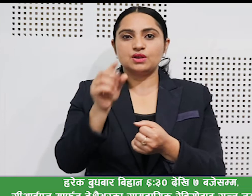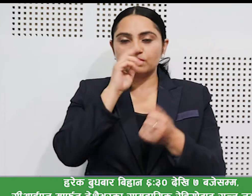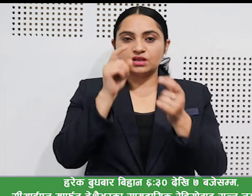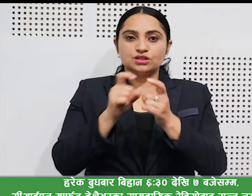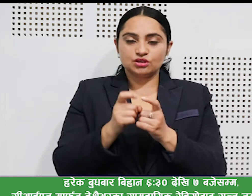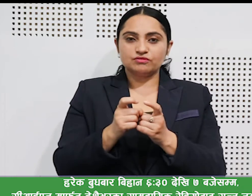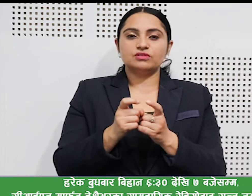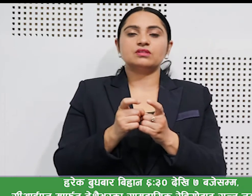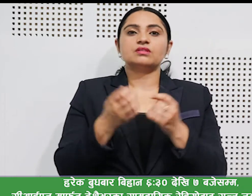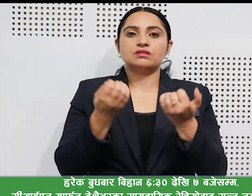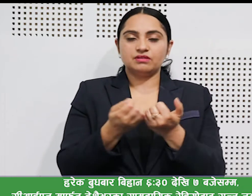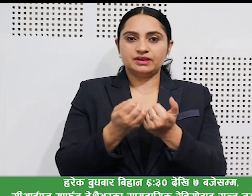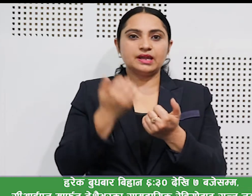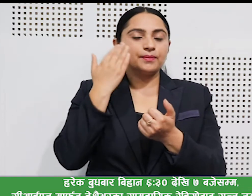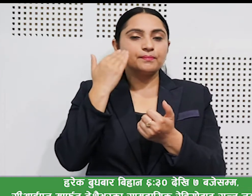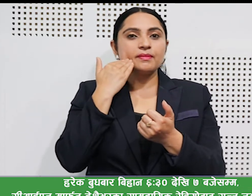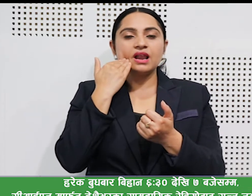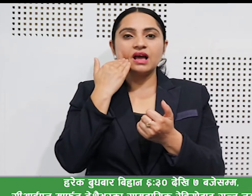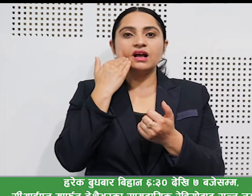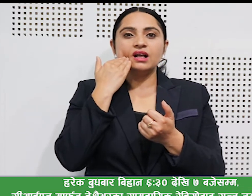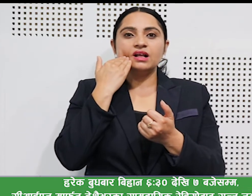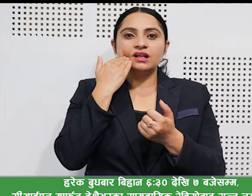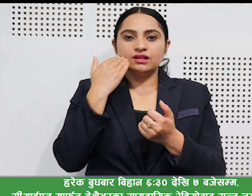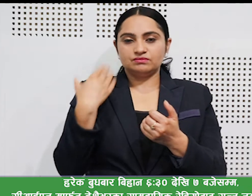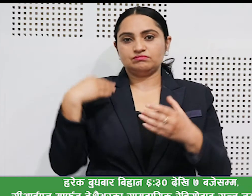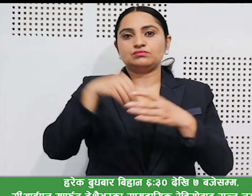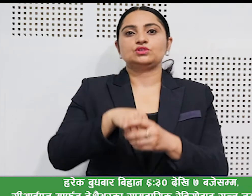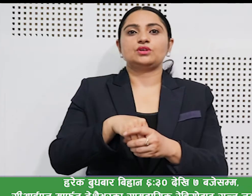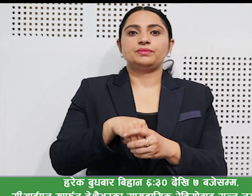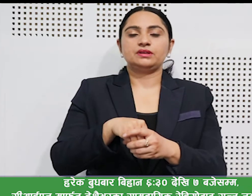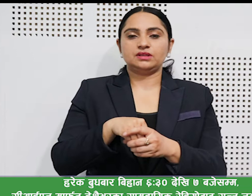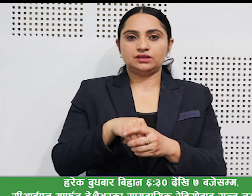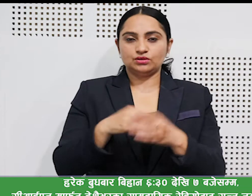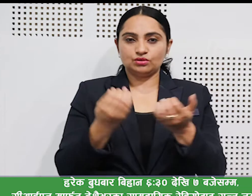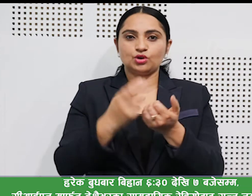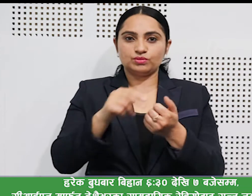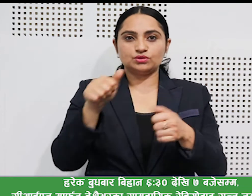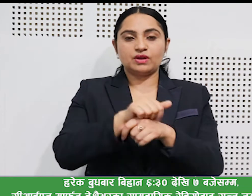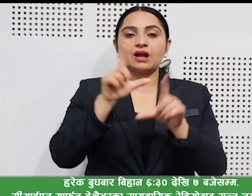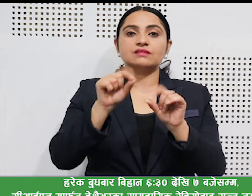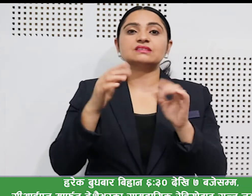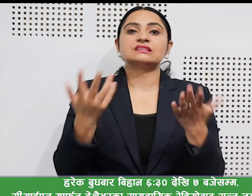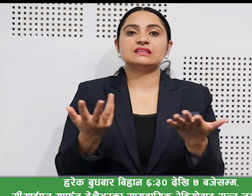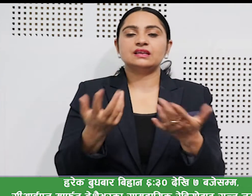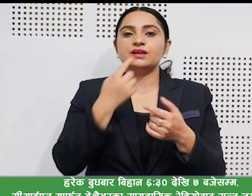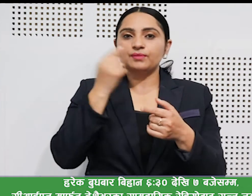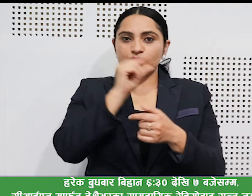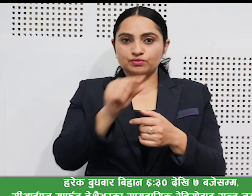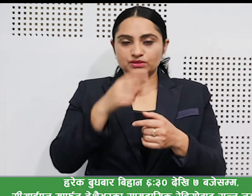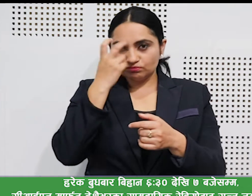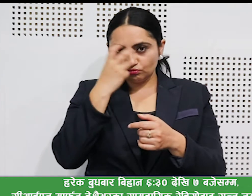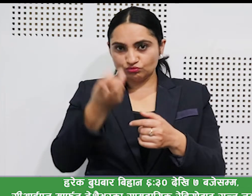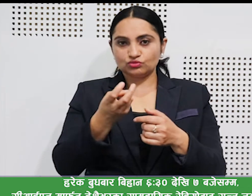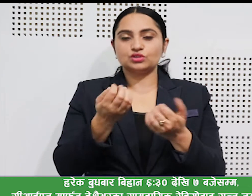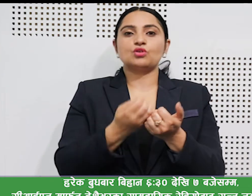गर्ने। त्यो छलफल चाहिँ महिला स्वयं चाहिँ सबैको सहभागिता राख्यो, उहाँहरूलाई के आवश्यकता के हो भन्ने कुराको बारेमा चाहिँ सोधखोज गरेर